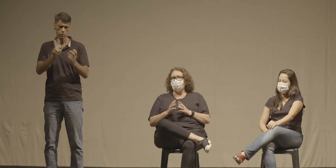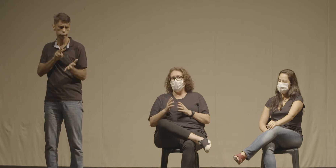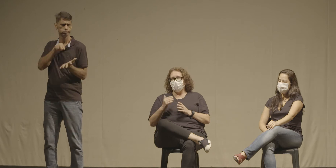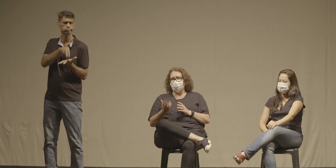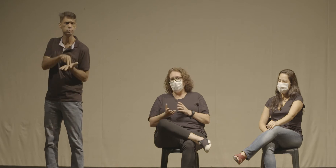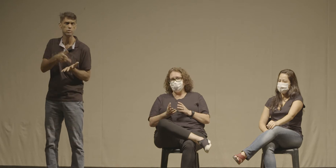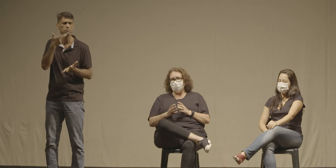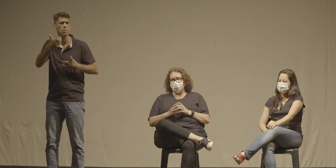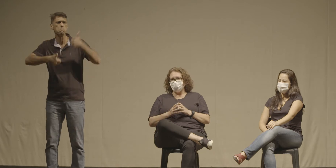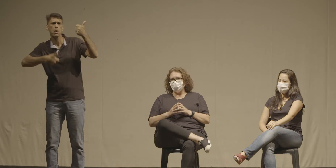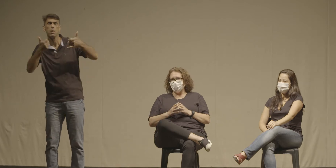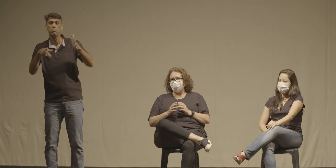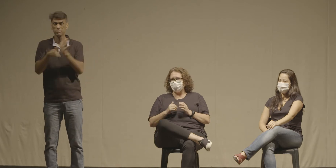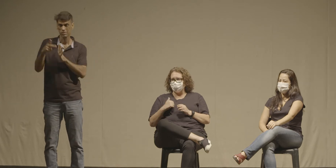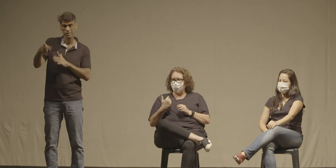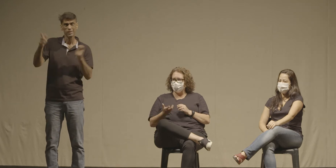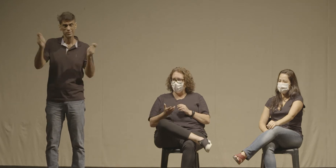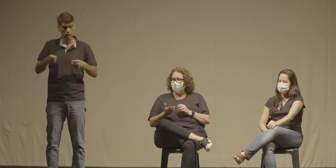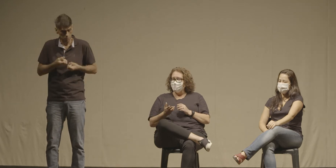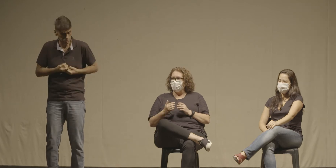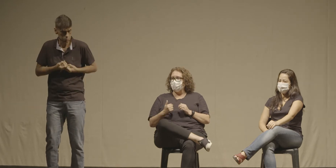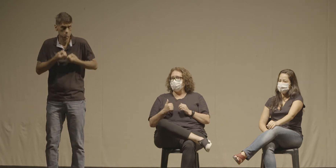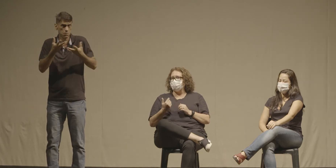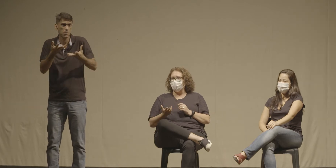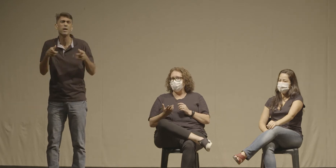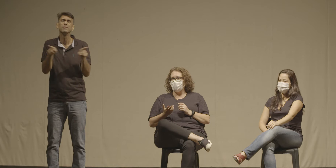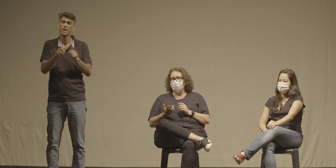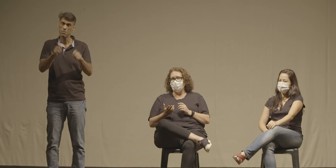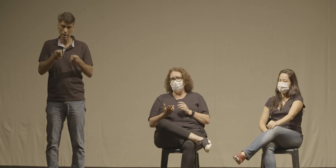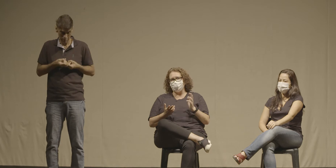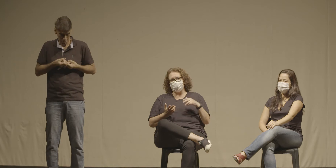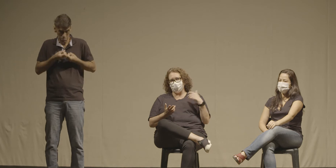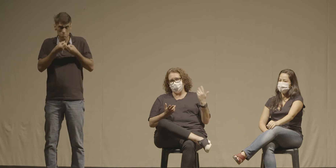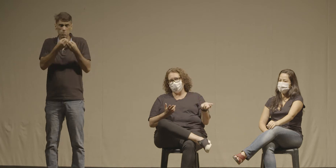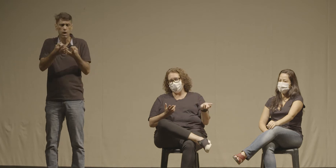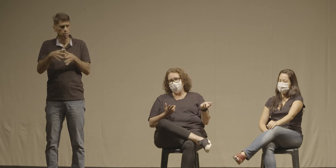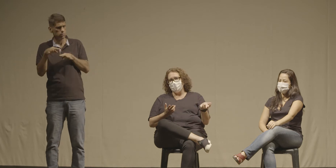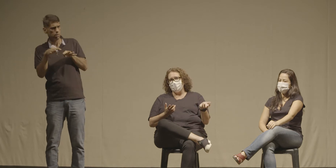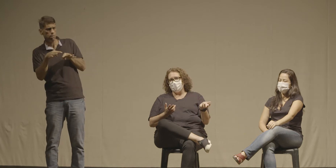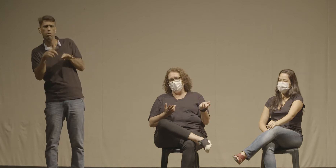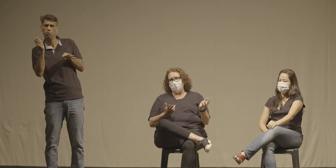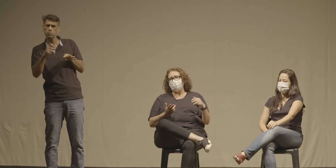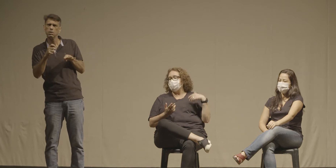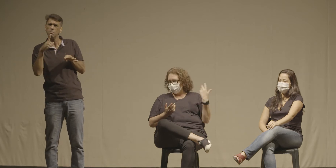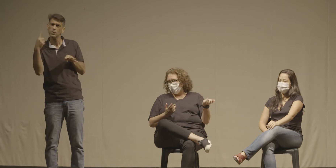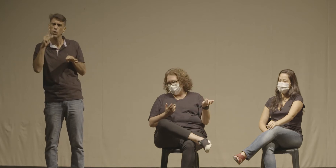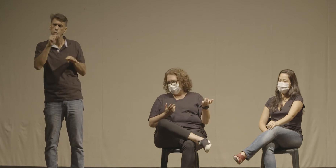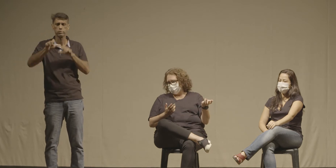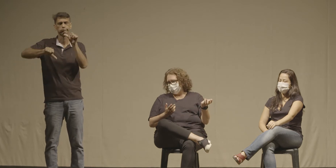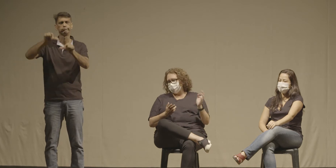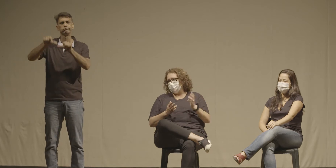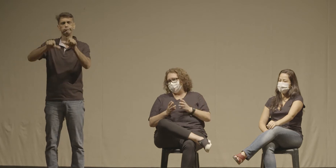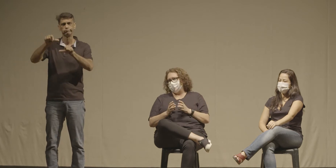quando a gente ganha voz, a gente consegue se expressar e a nossa expressão começa a ser vista e